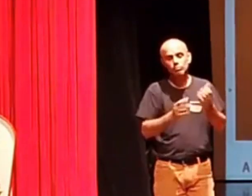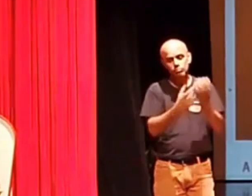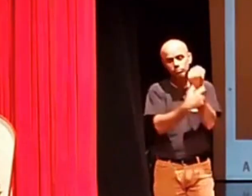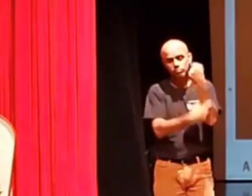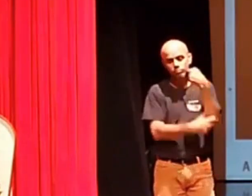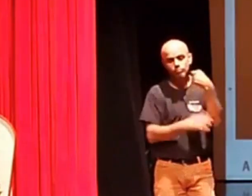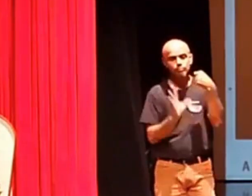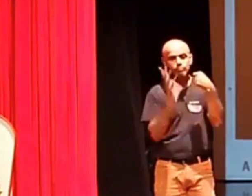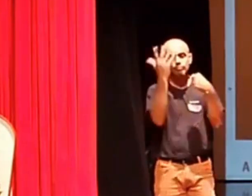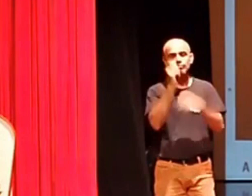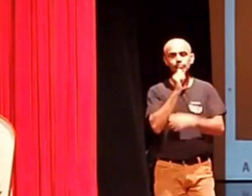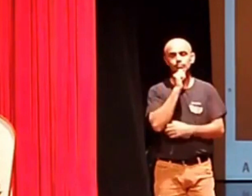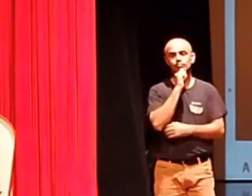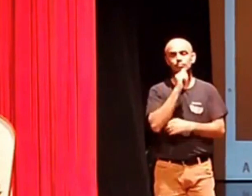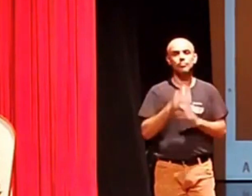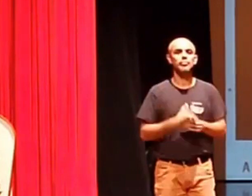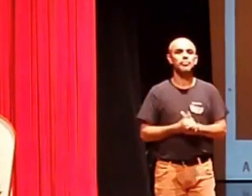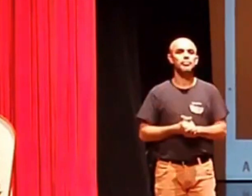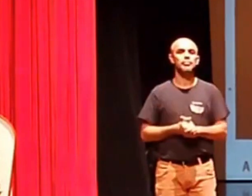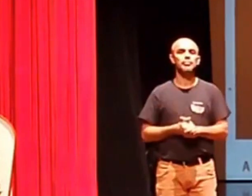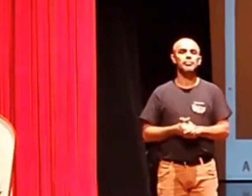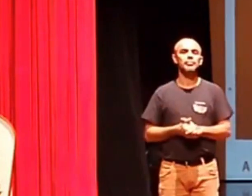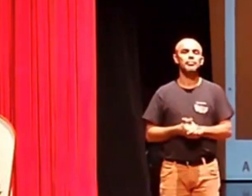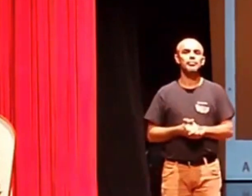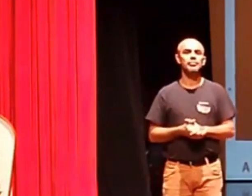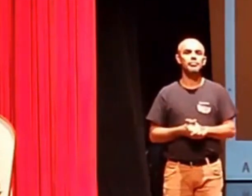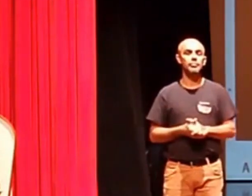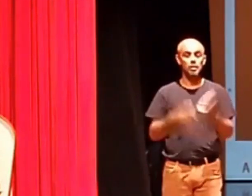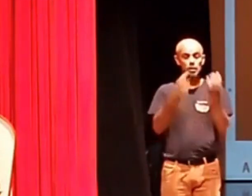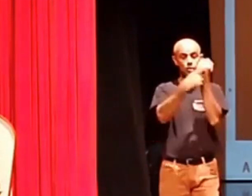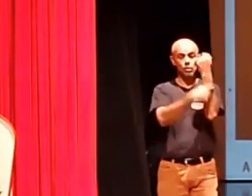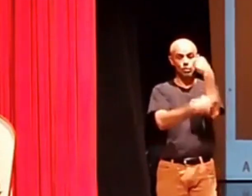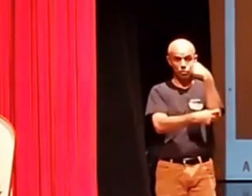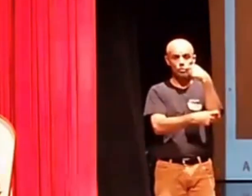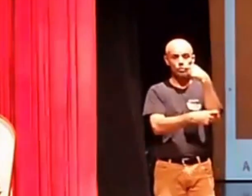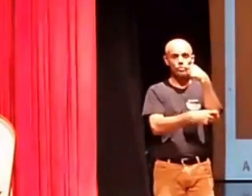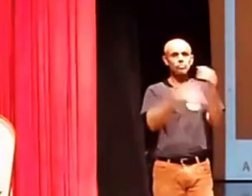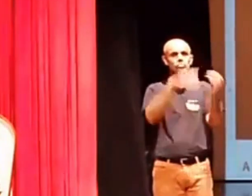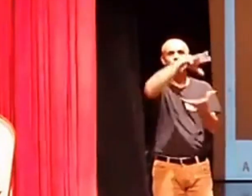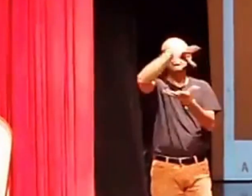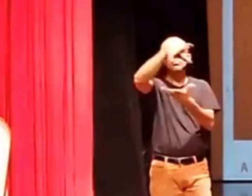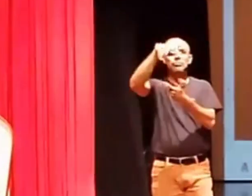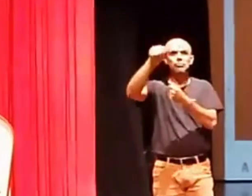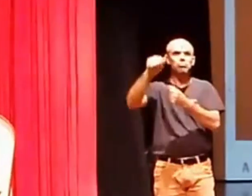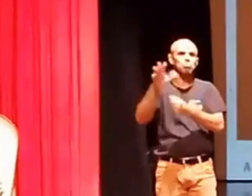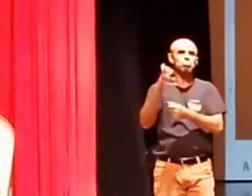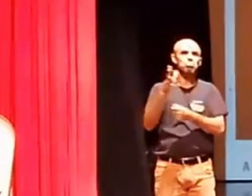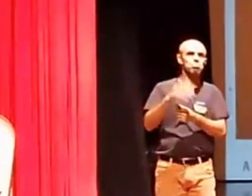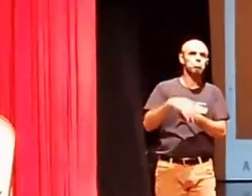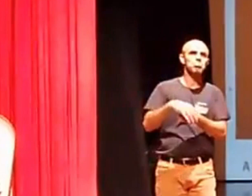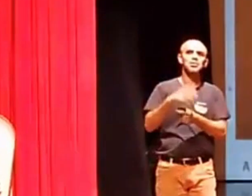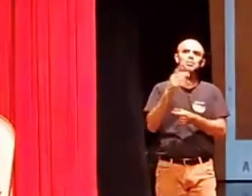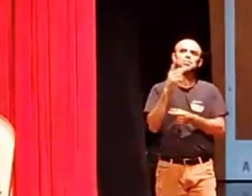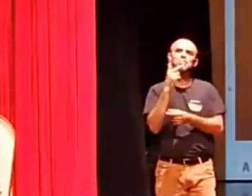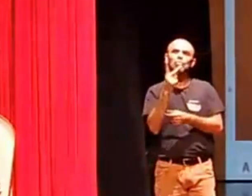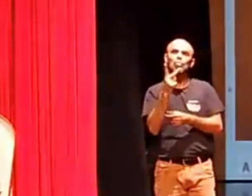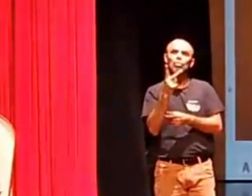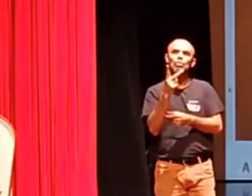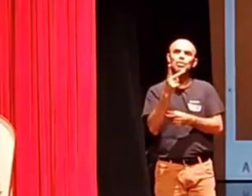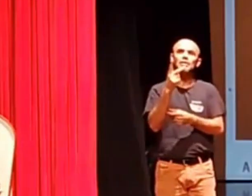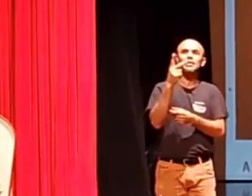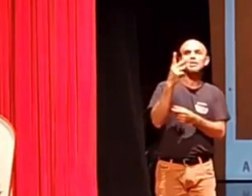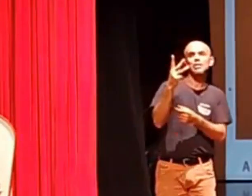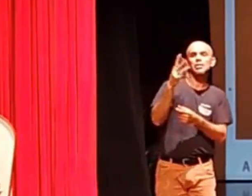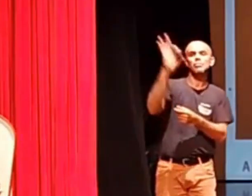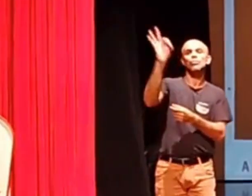A prevalência mundial da escoliose idiopática, então, ela gira em torno de 2 a